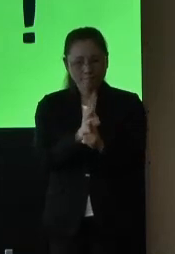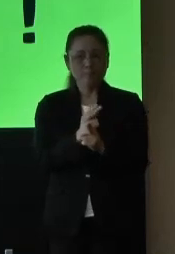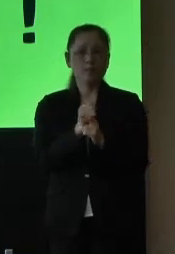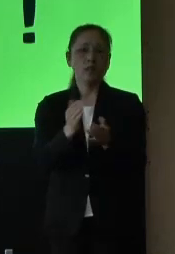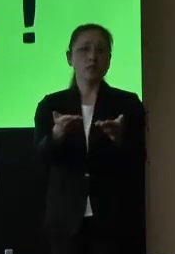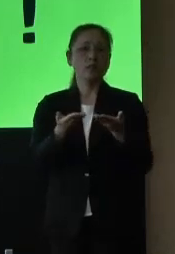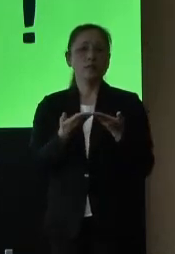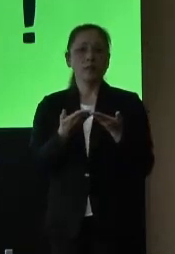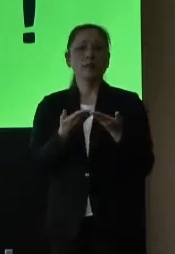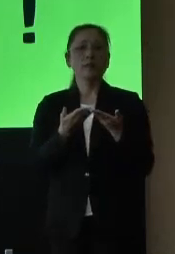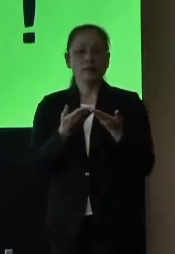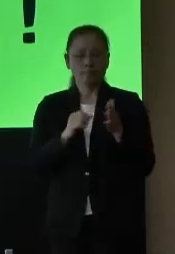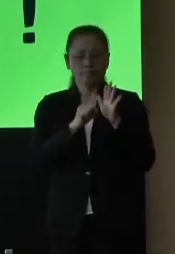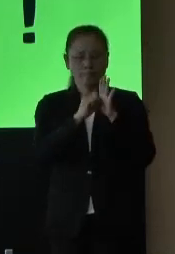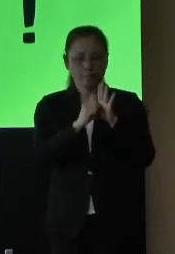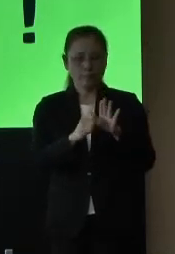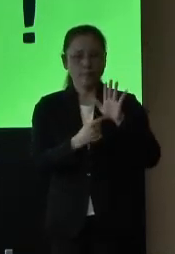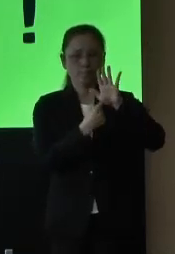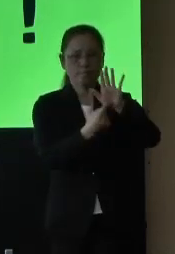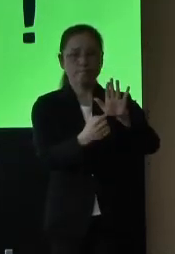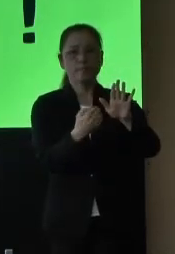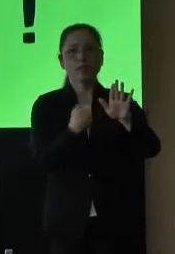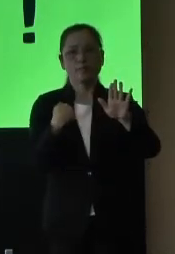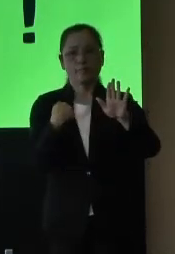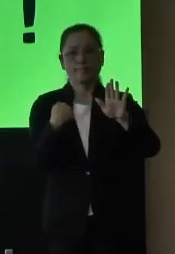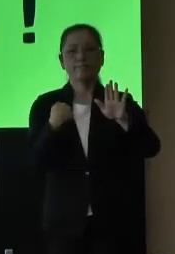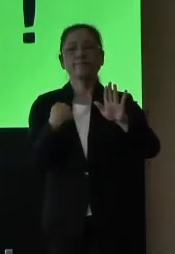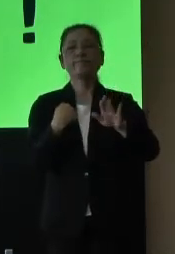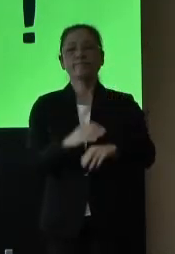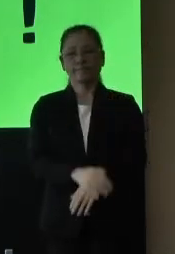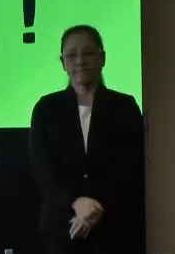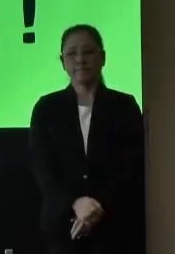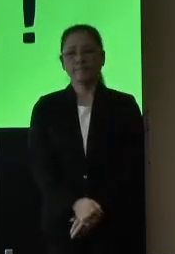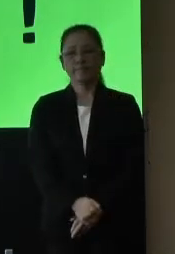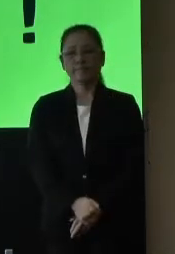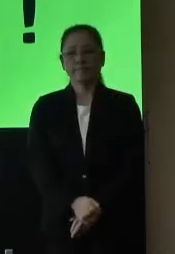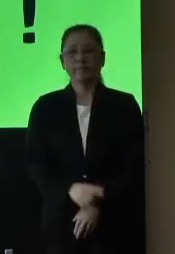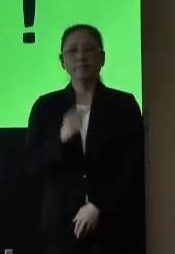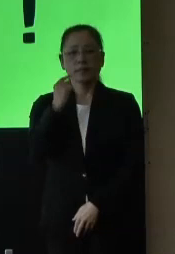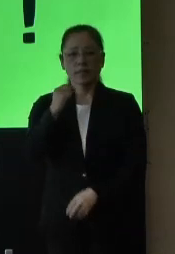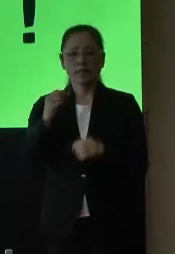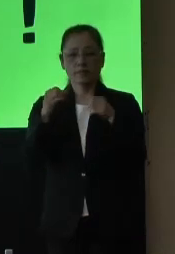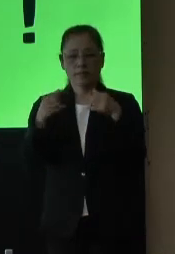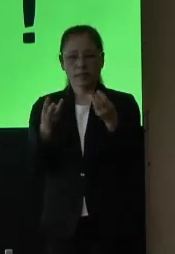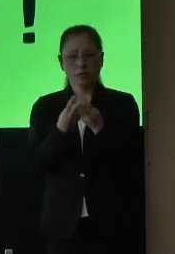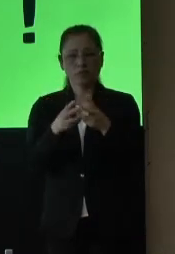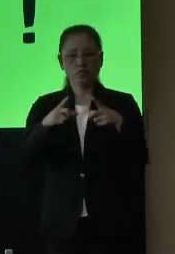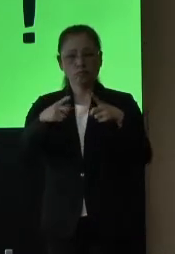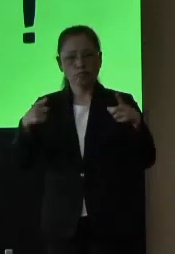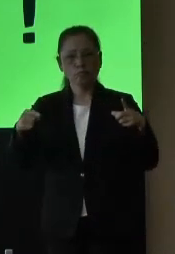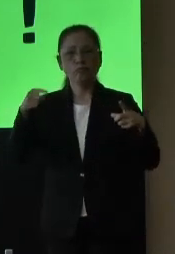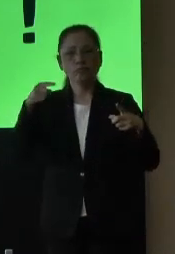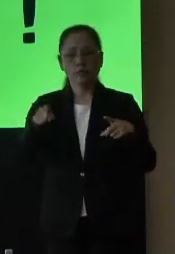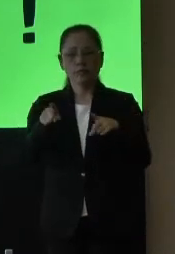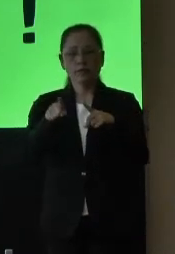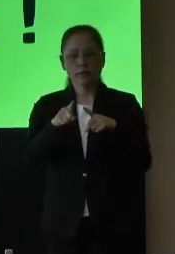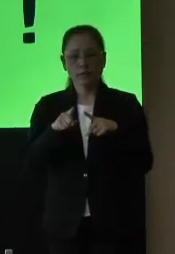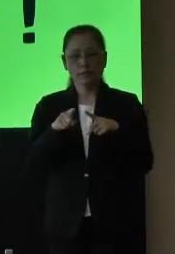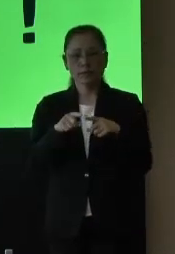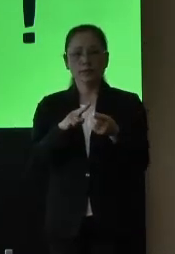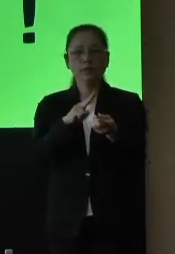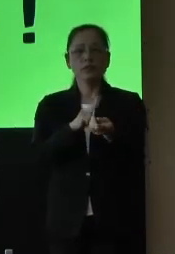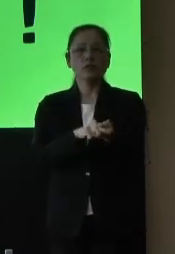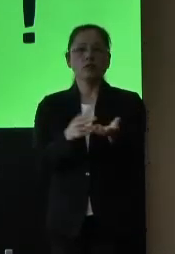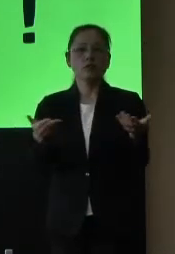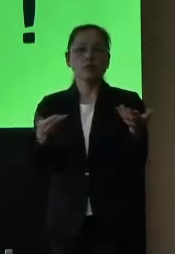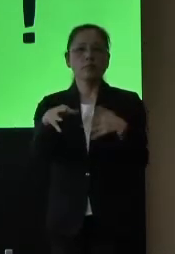ずその効果は出ます。また感染者数の増加に伴い医療従事者の確保